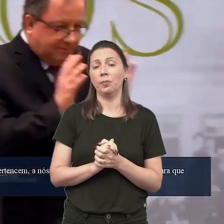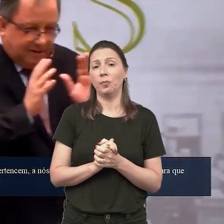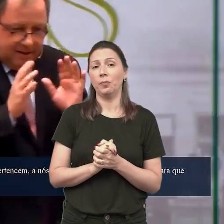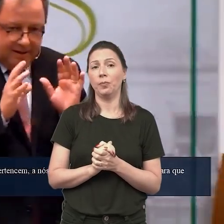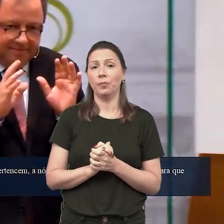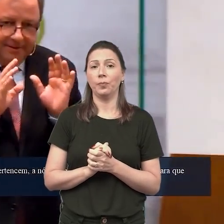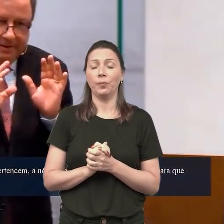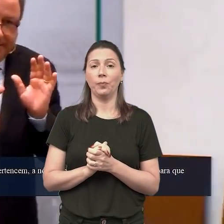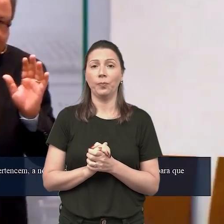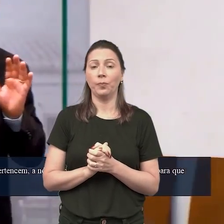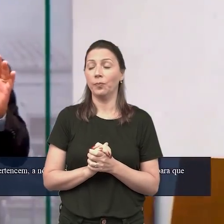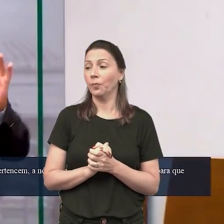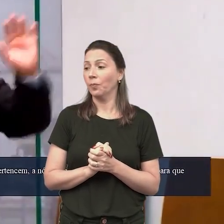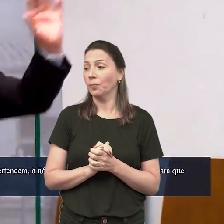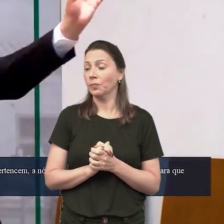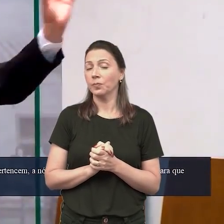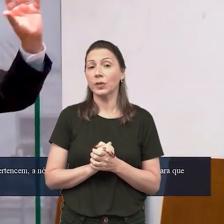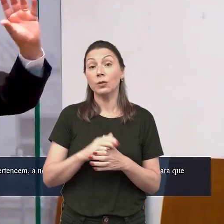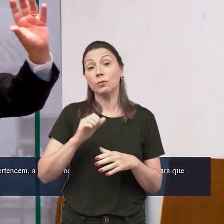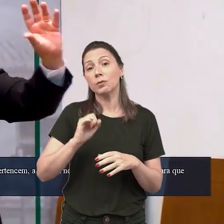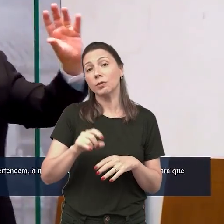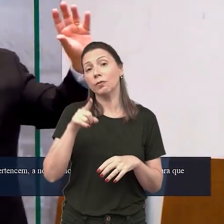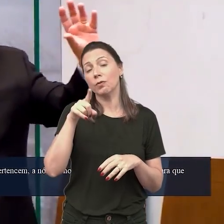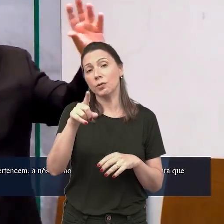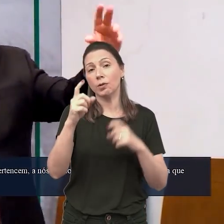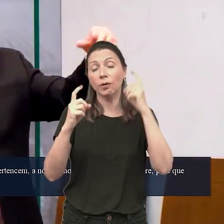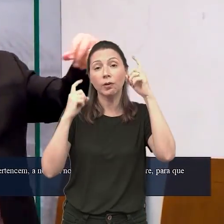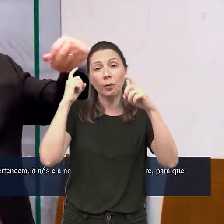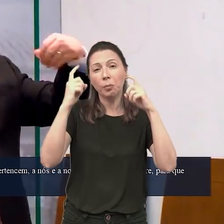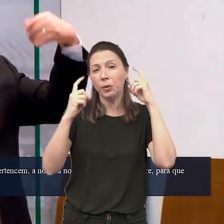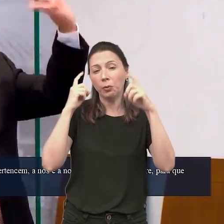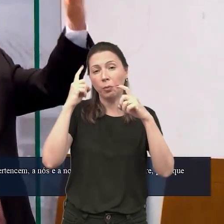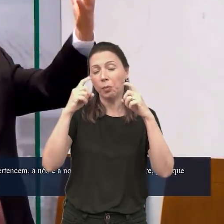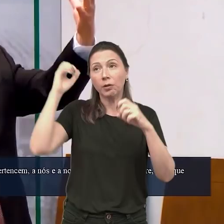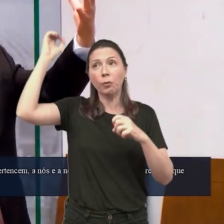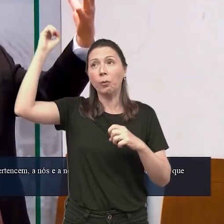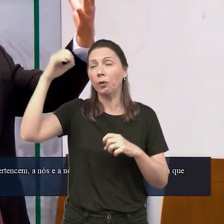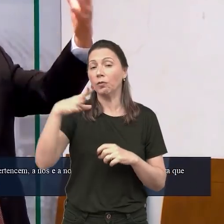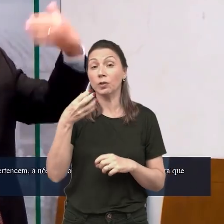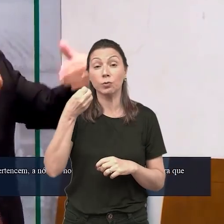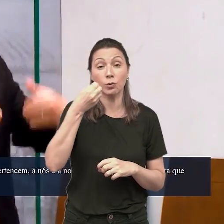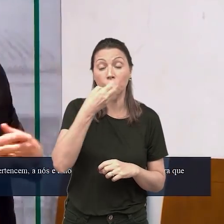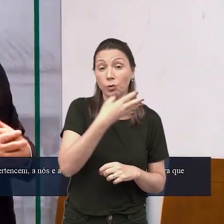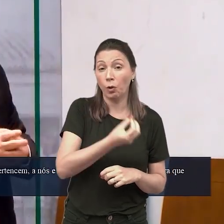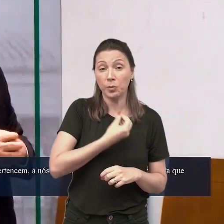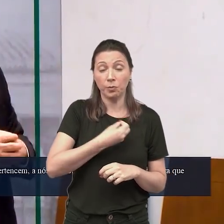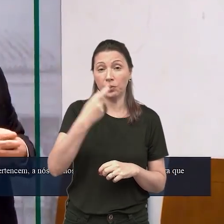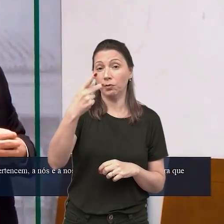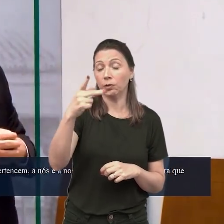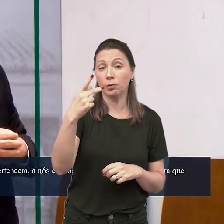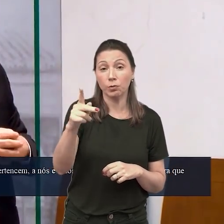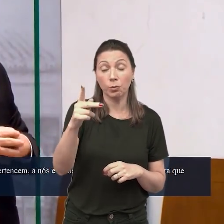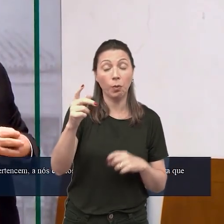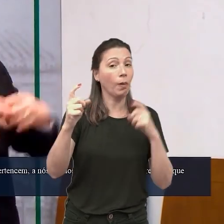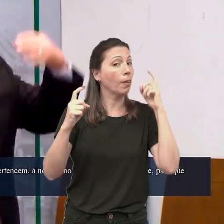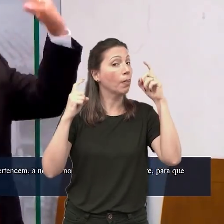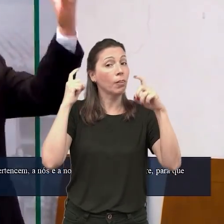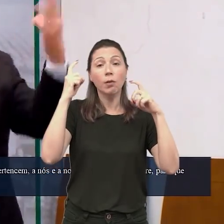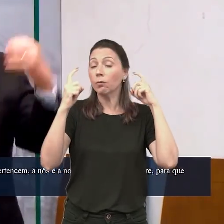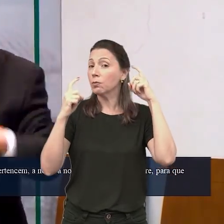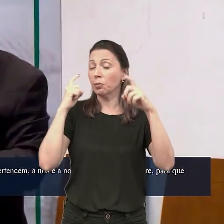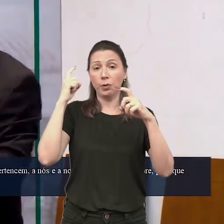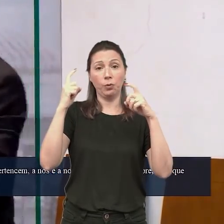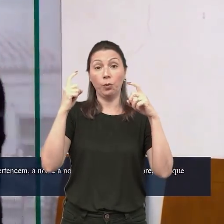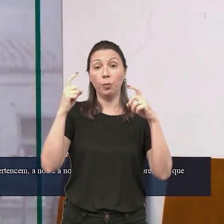lei. Então, se você está preocupado com novas revelações de Deus sobre a sua vida, você